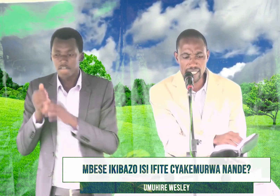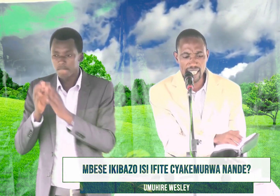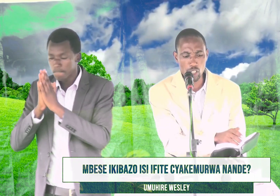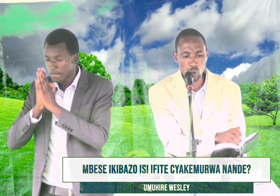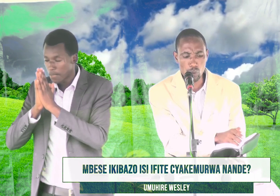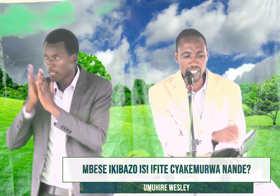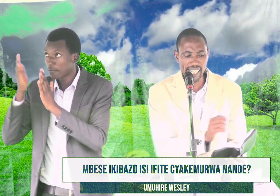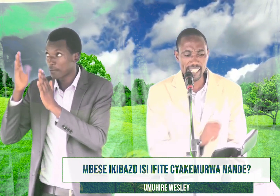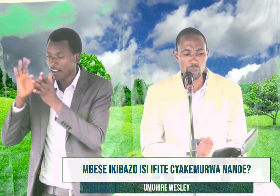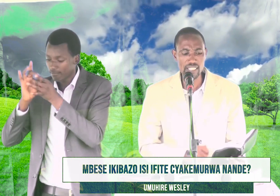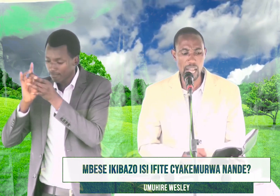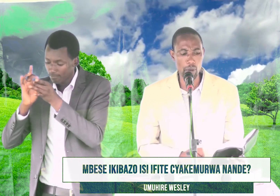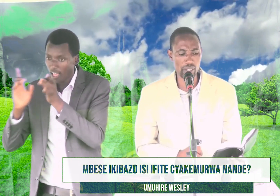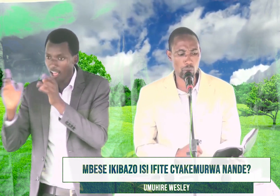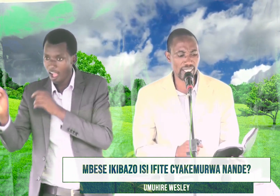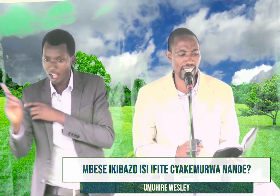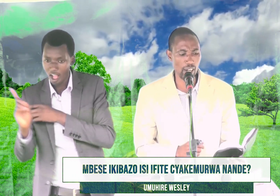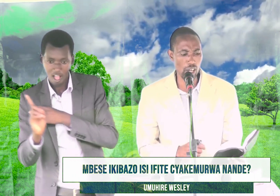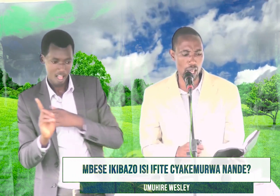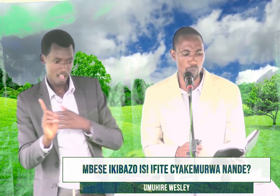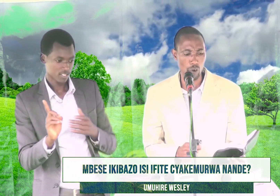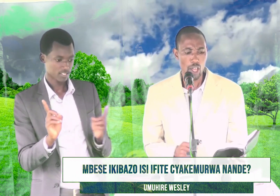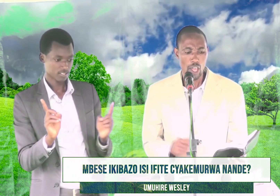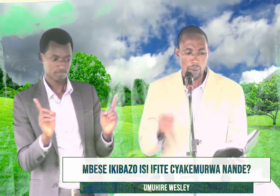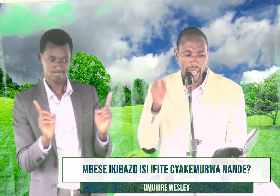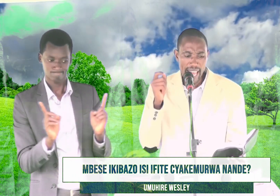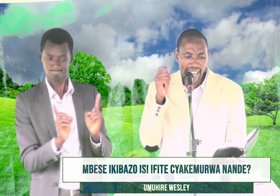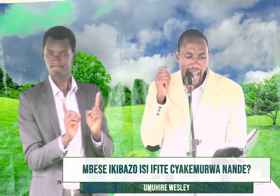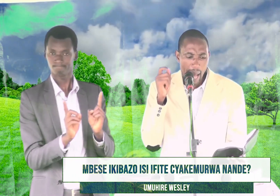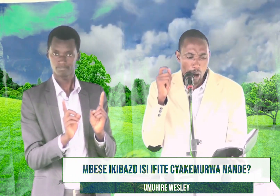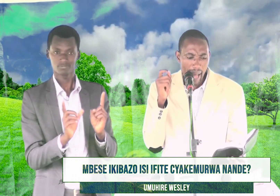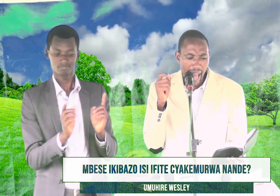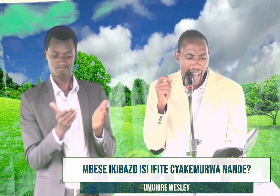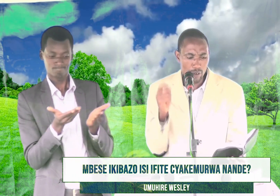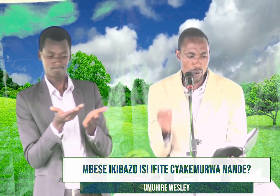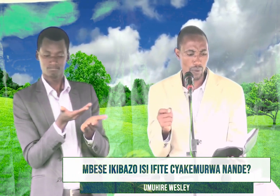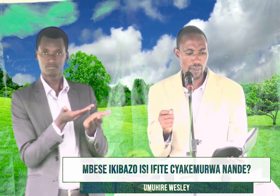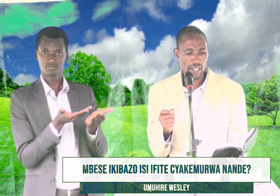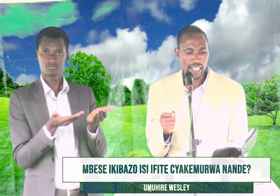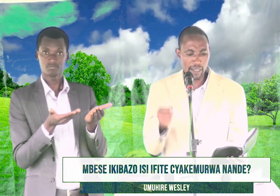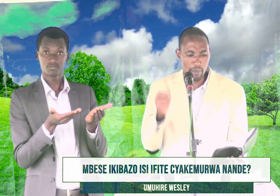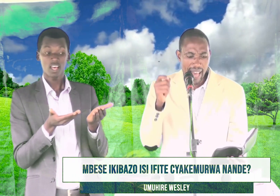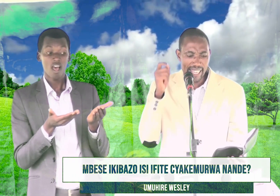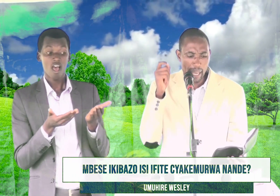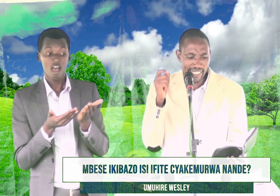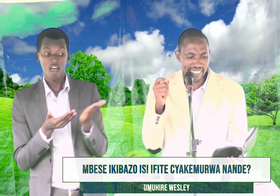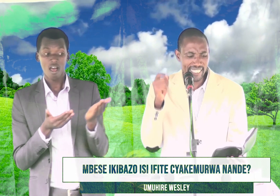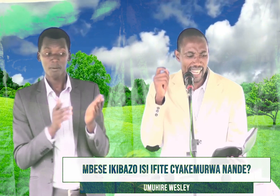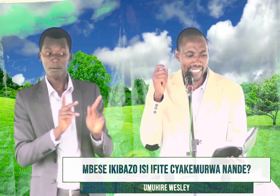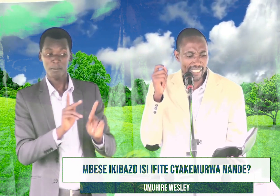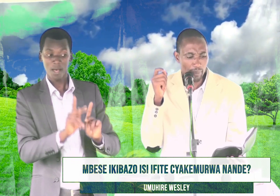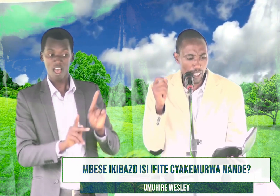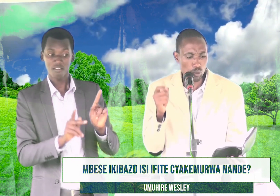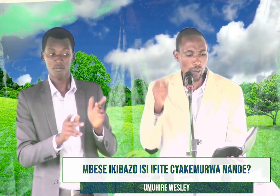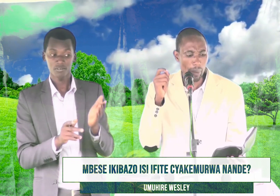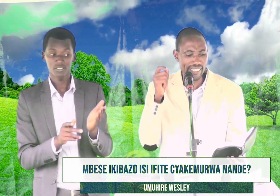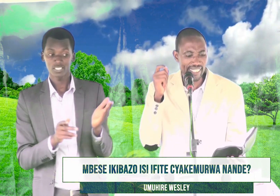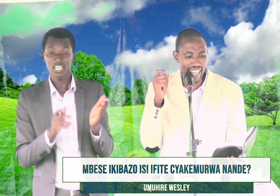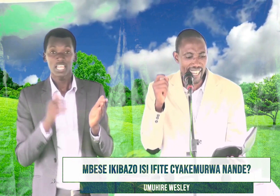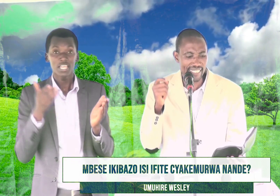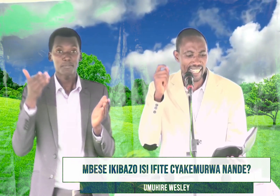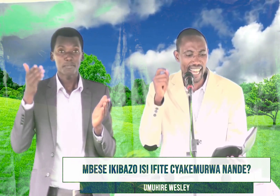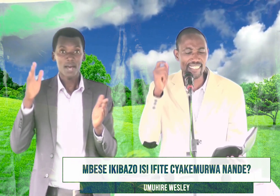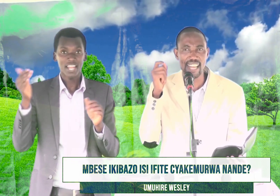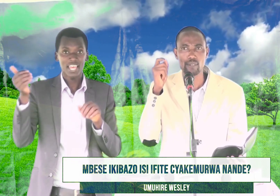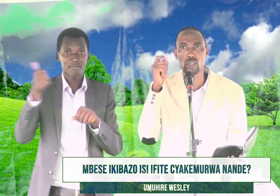nshaka kugira ngo twumvikane ku ijambo rikurikiyeho hepfo bene abo bantu imana yabashyize hagati muri twe ngo